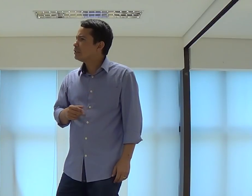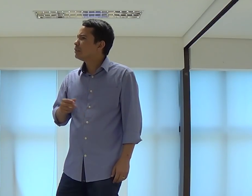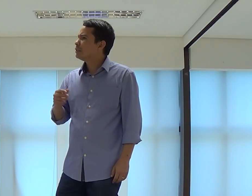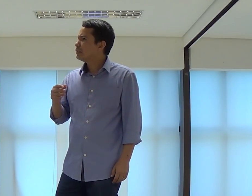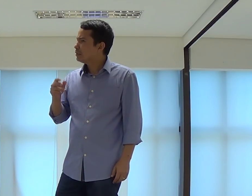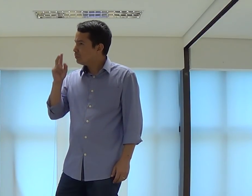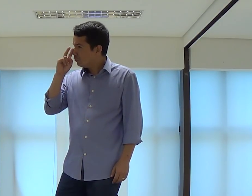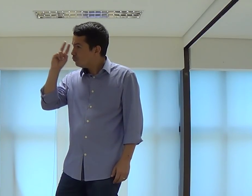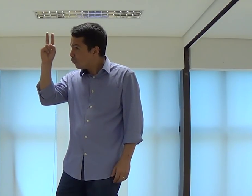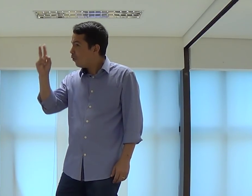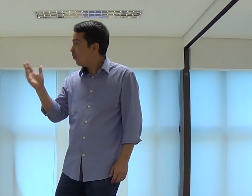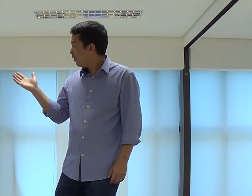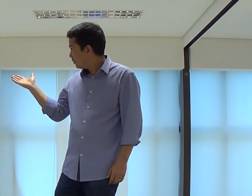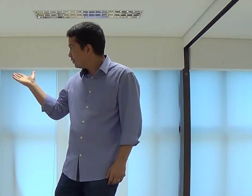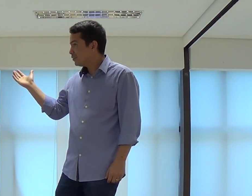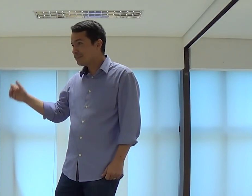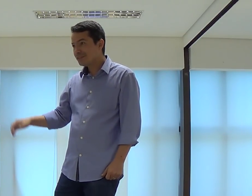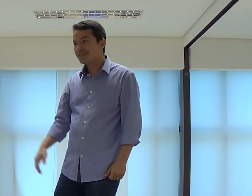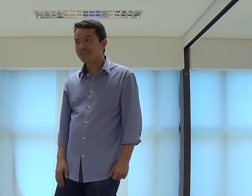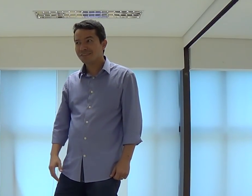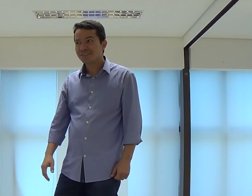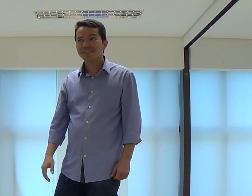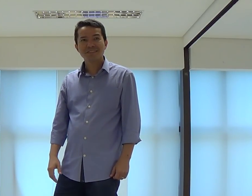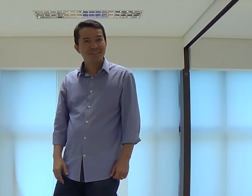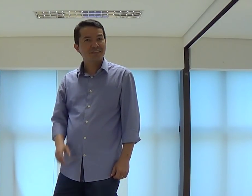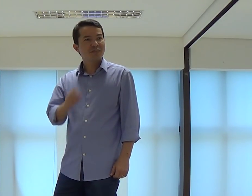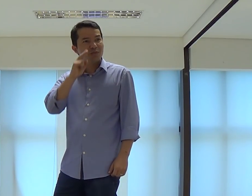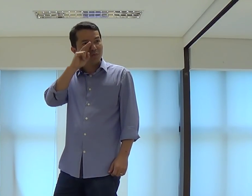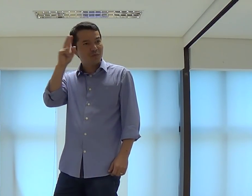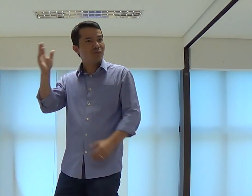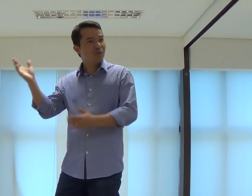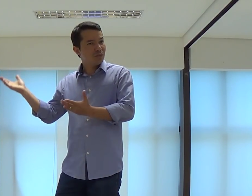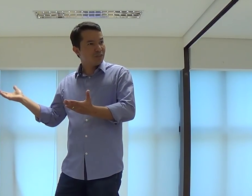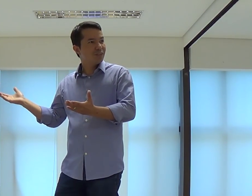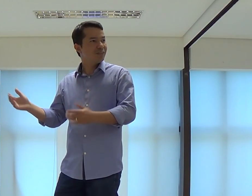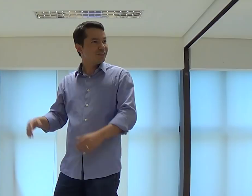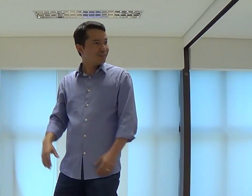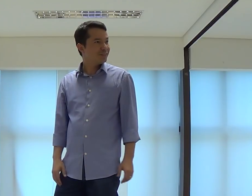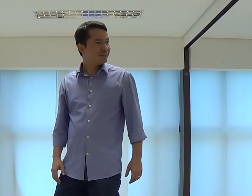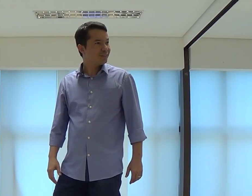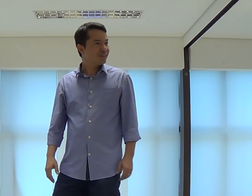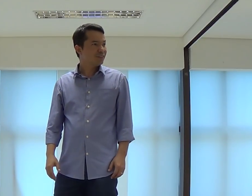Nossa, né? E é forte isso. É muito forte.